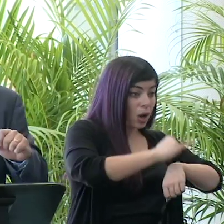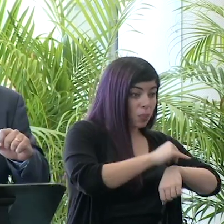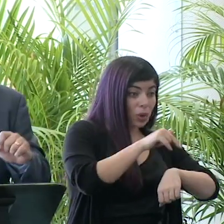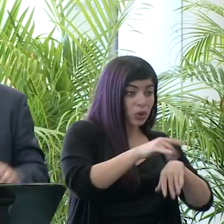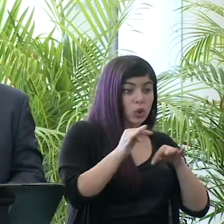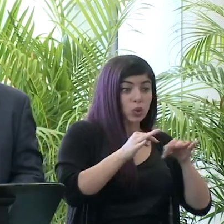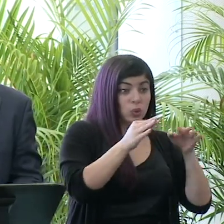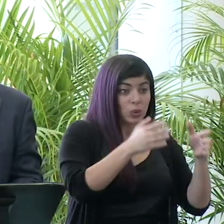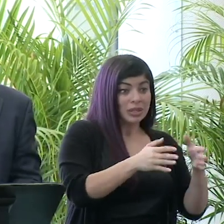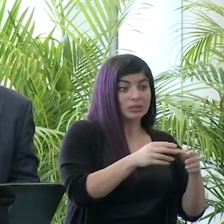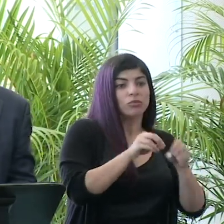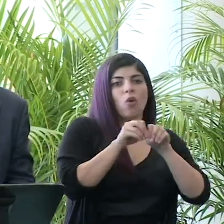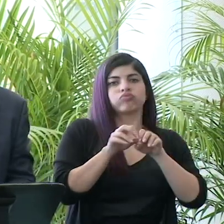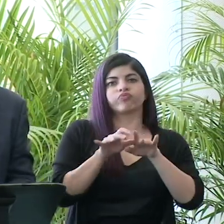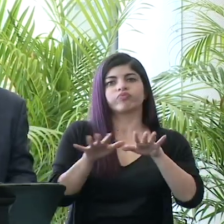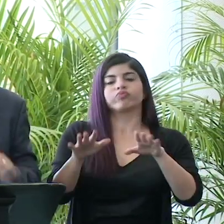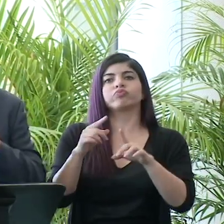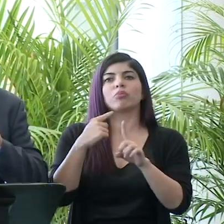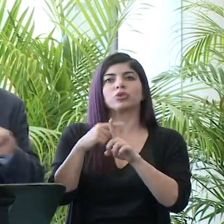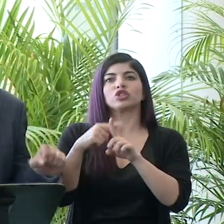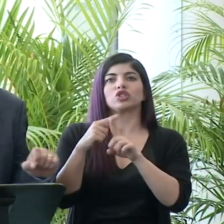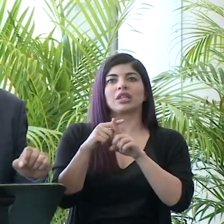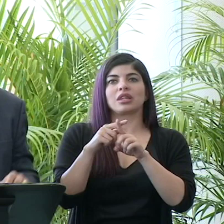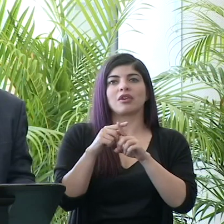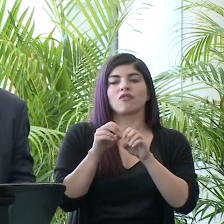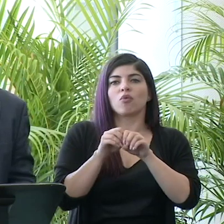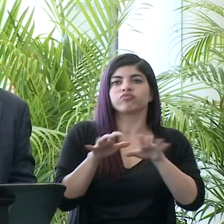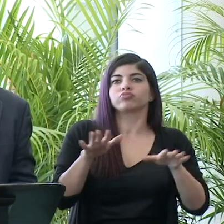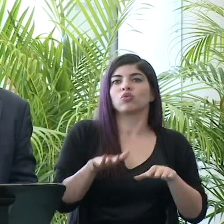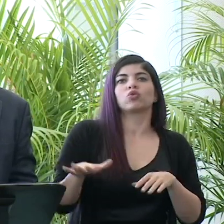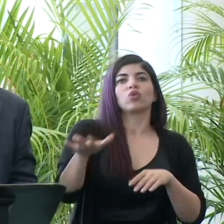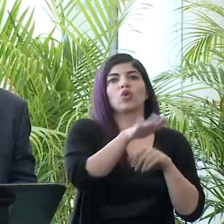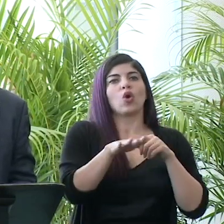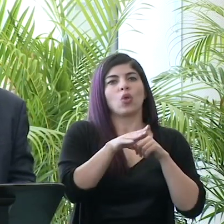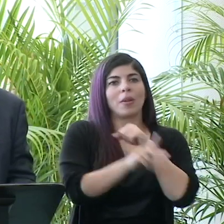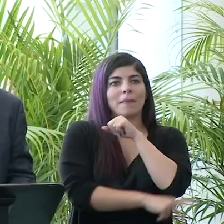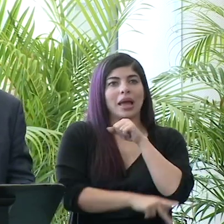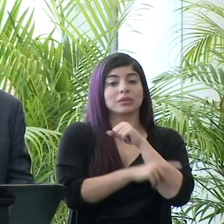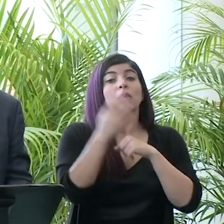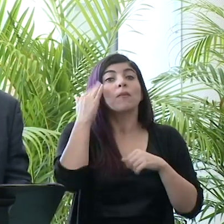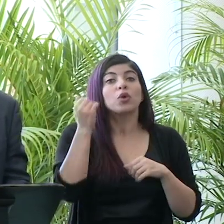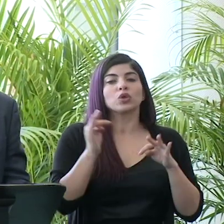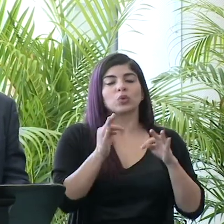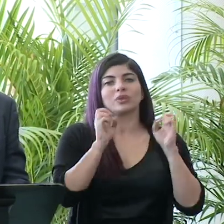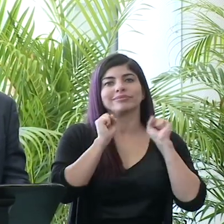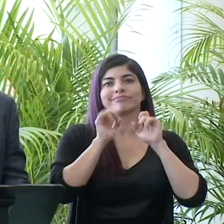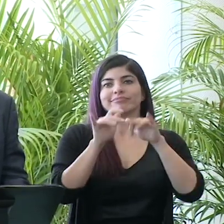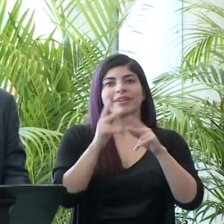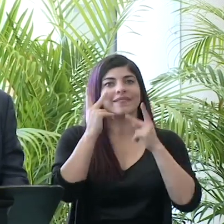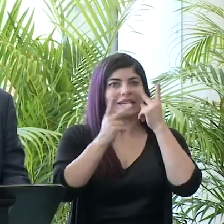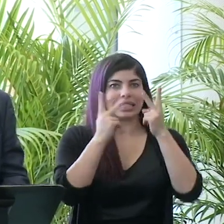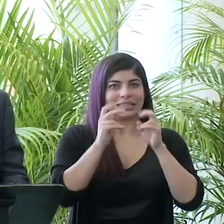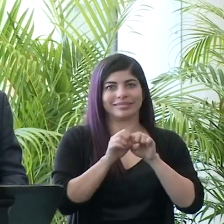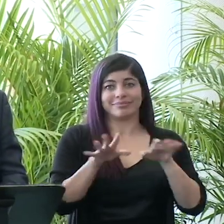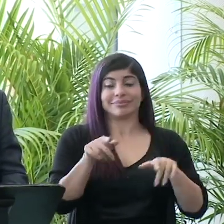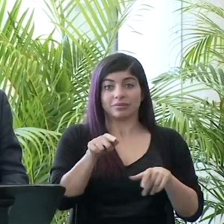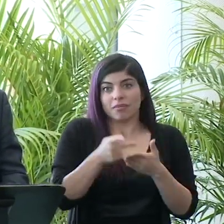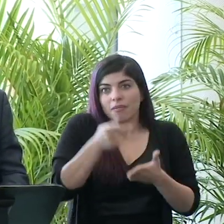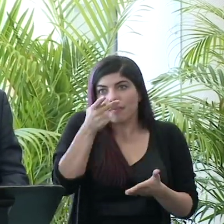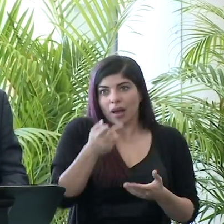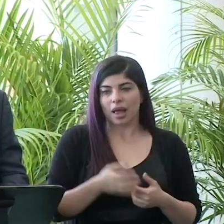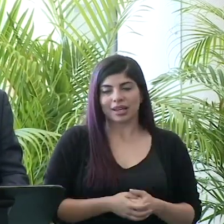sector turismo afectará positivamente a todo el territorio nacional por la visitación turística y eso vale la